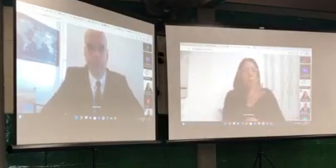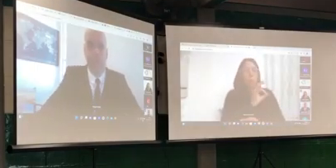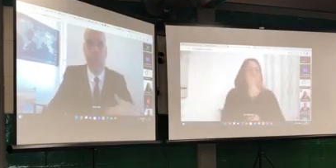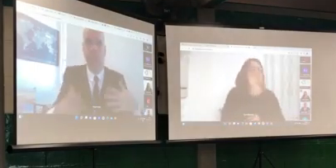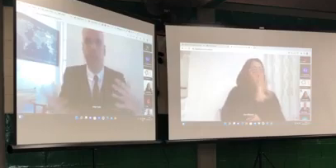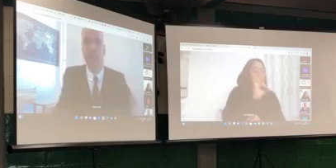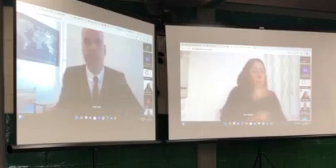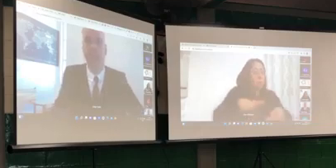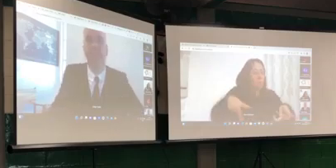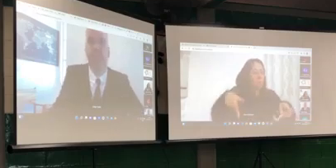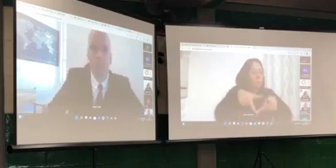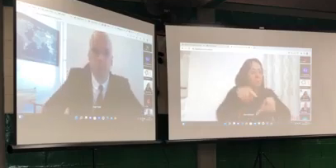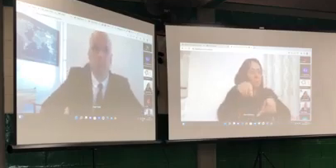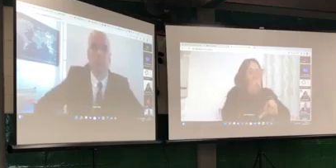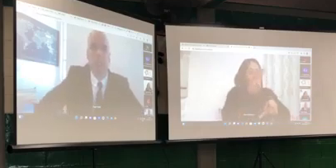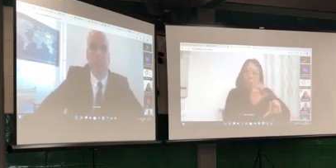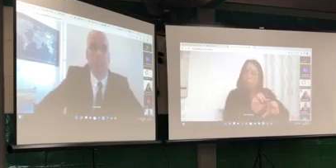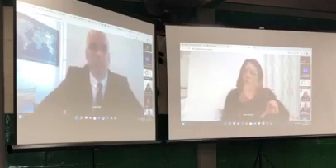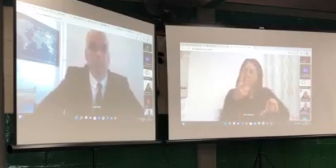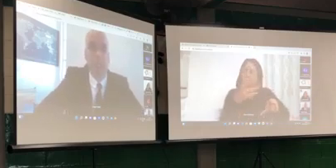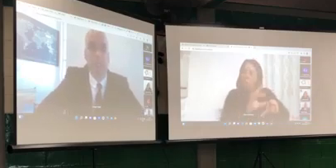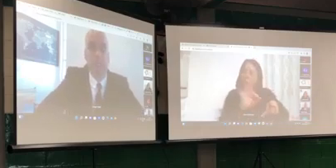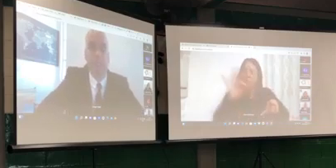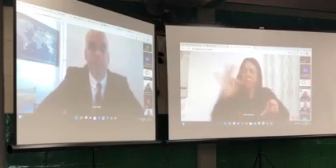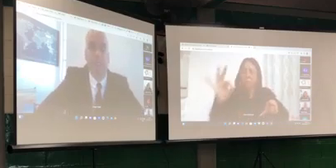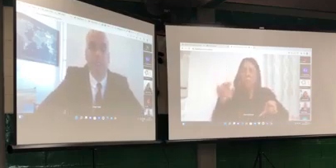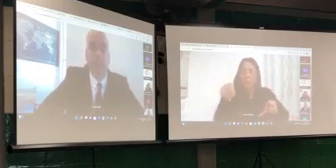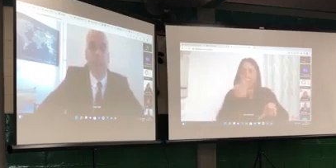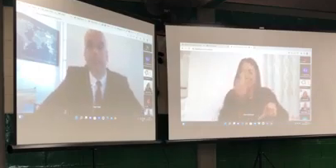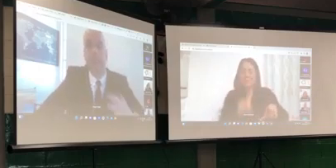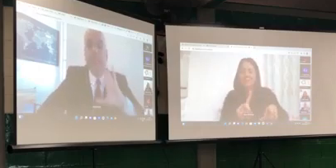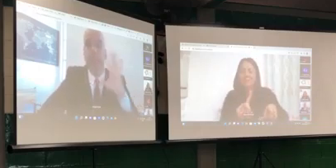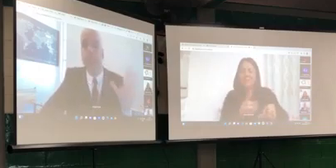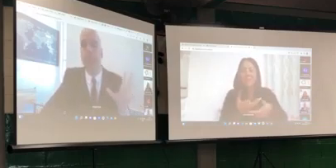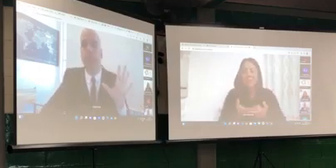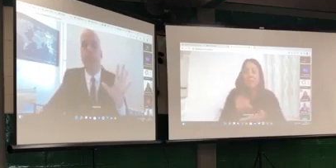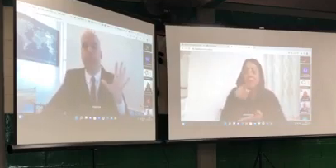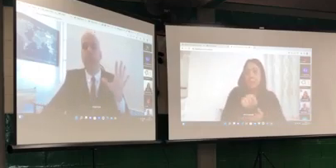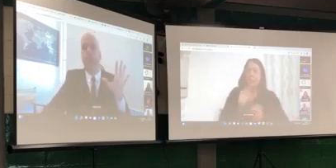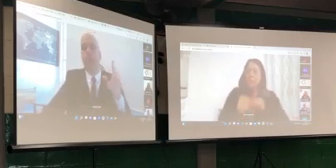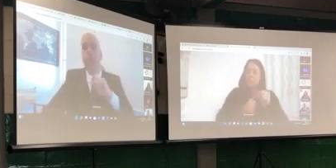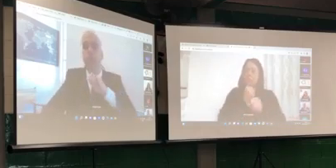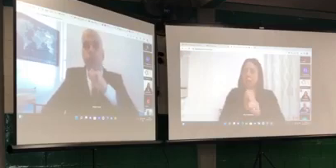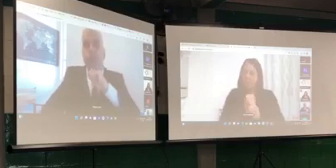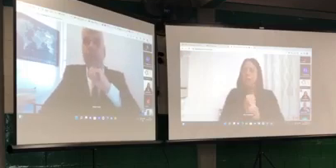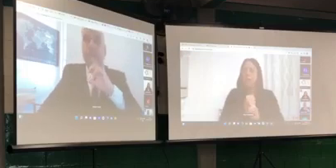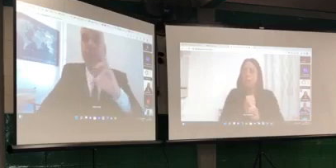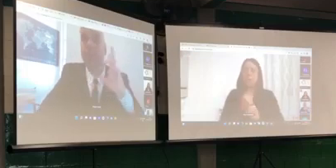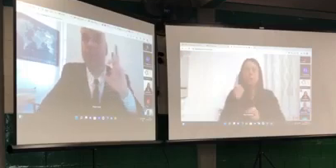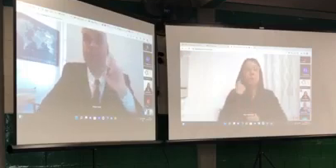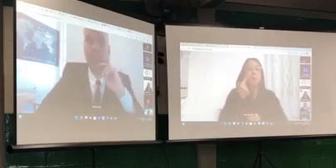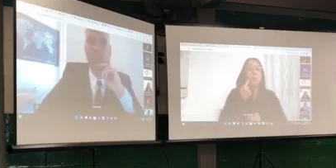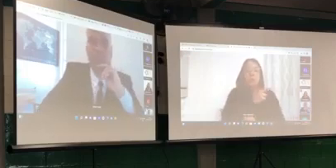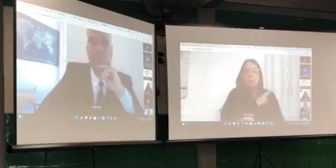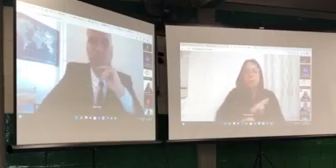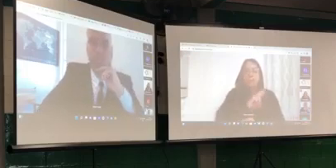população brasileira, né? E nesse âmbito, assim, os surdos representam 10